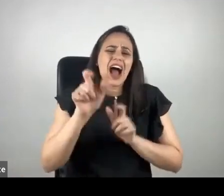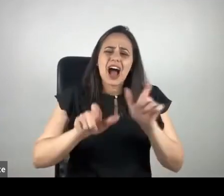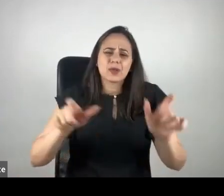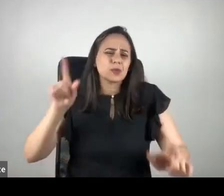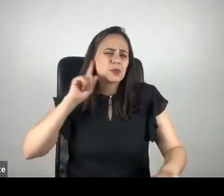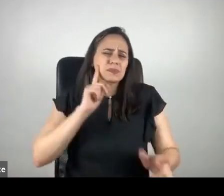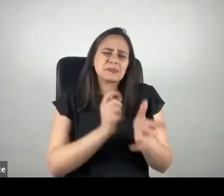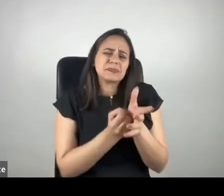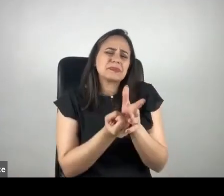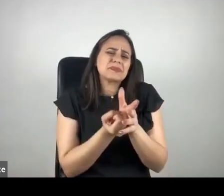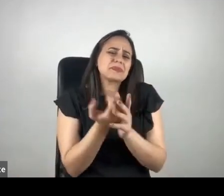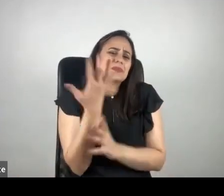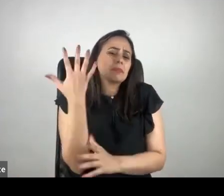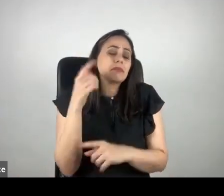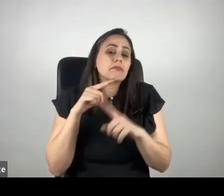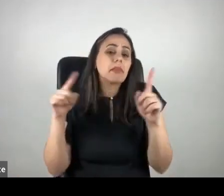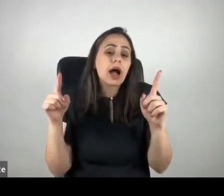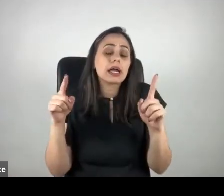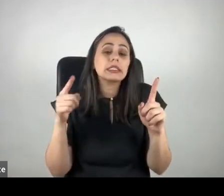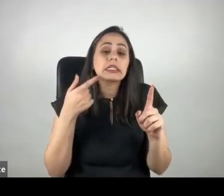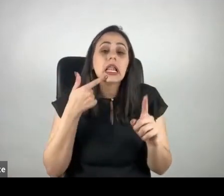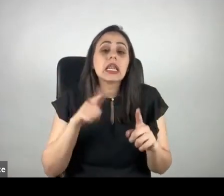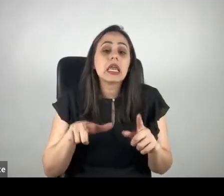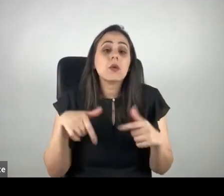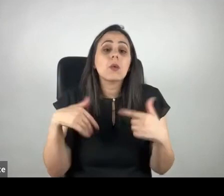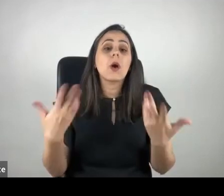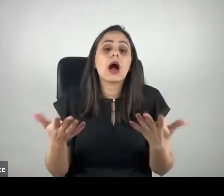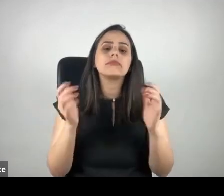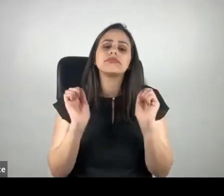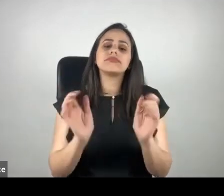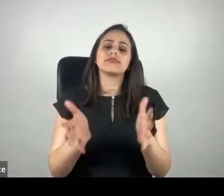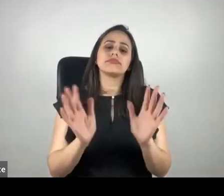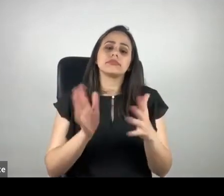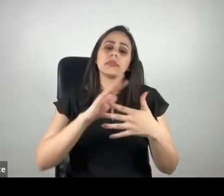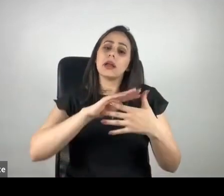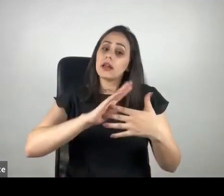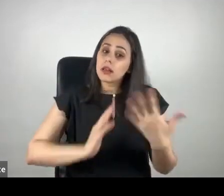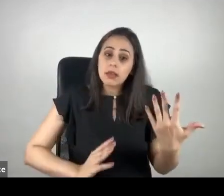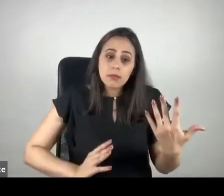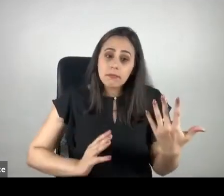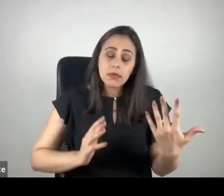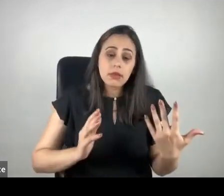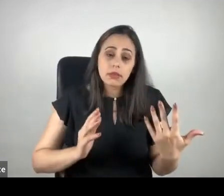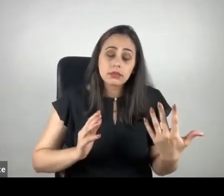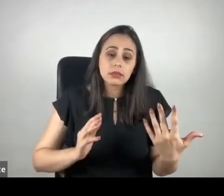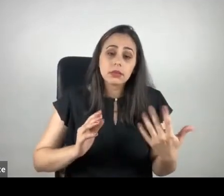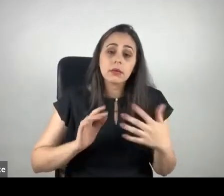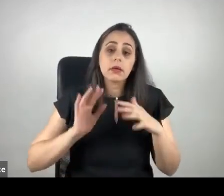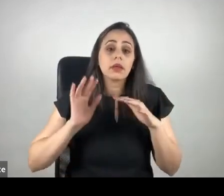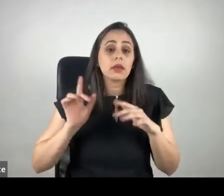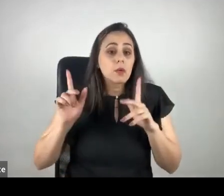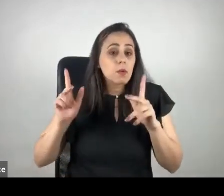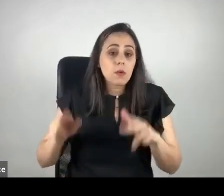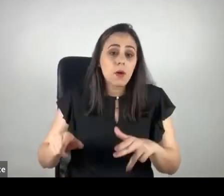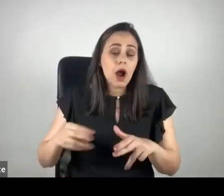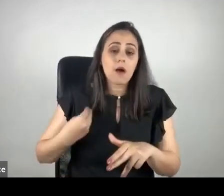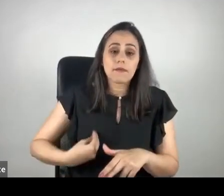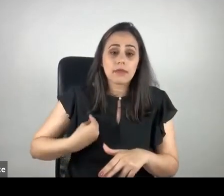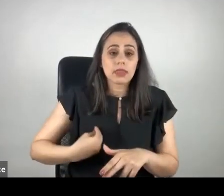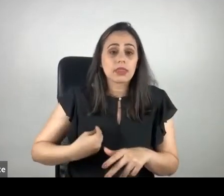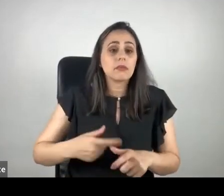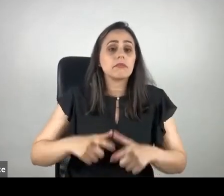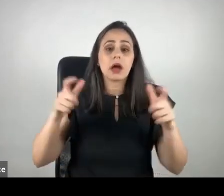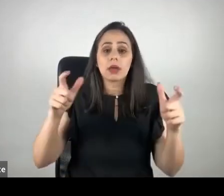surdos, mas que a língua é a Libras, que tiveram a mesma realidade da maioria dos